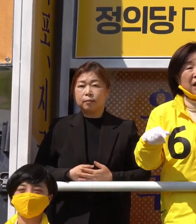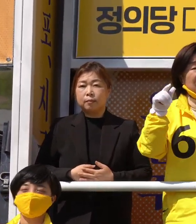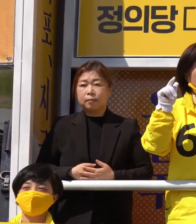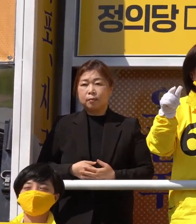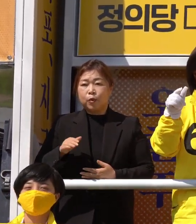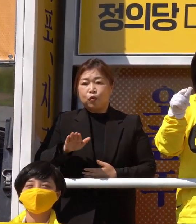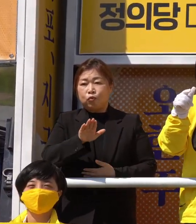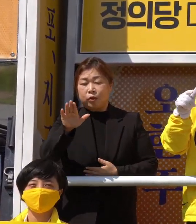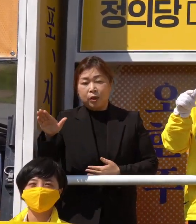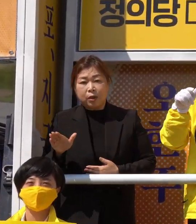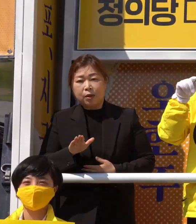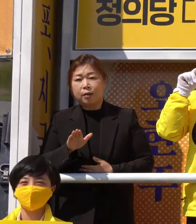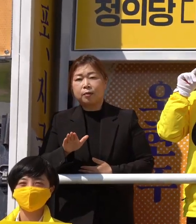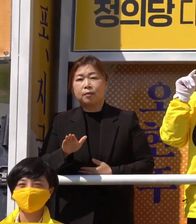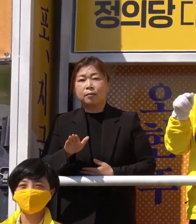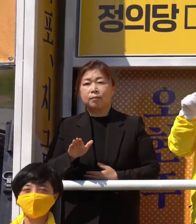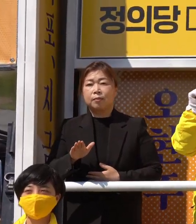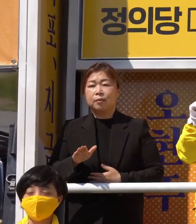우리나라